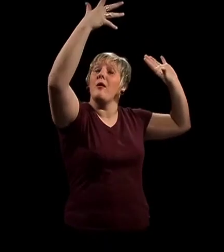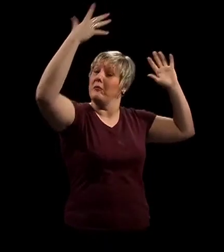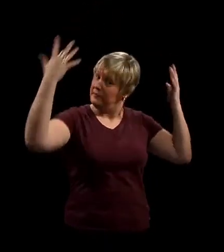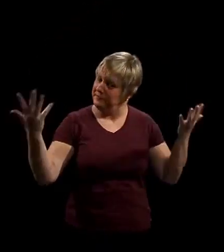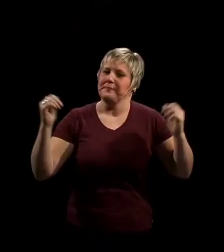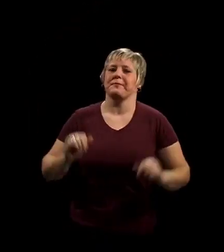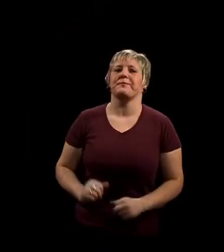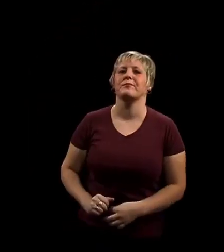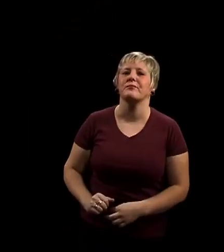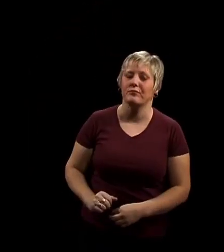Jésus utilise une comparaison.